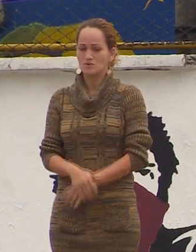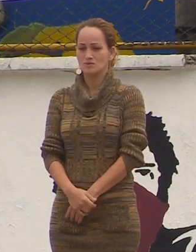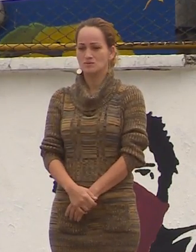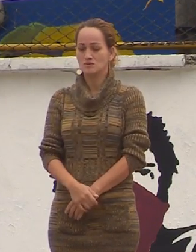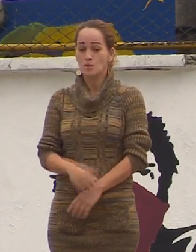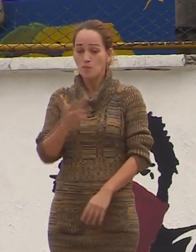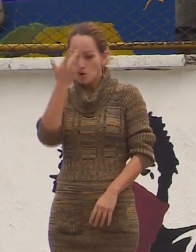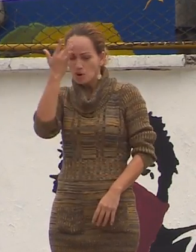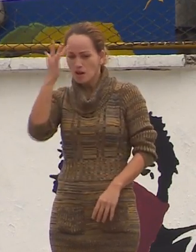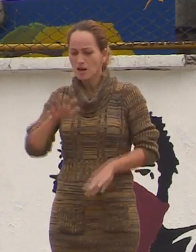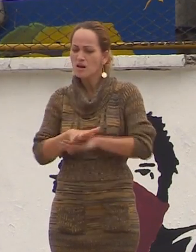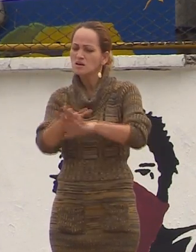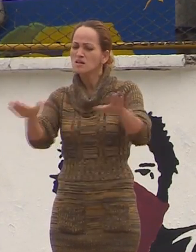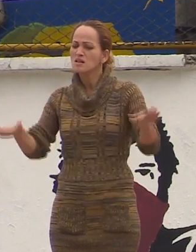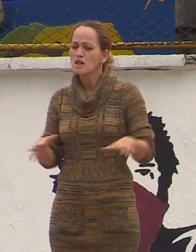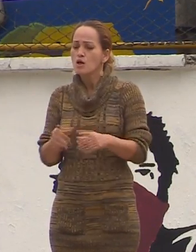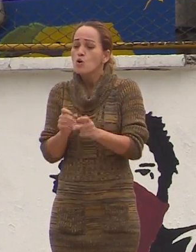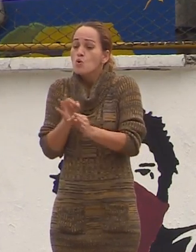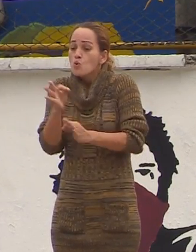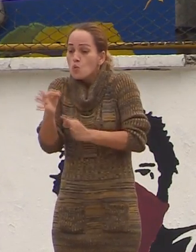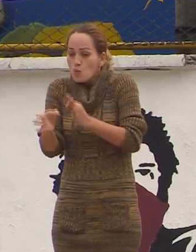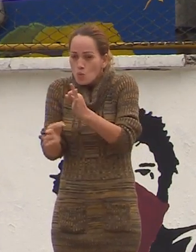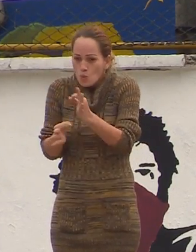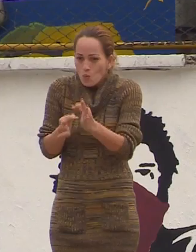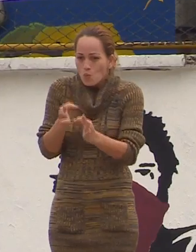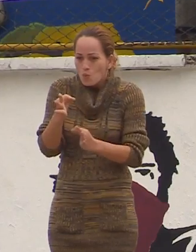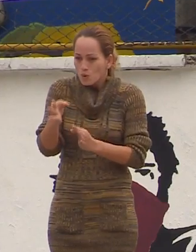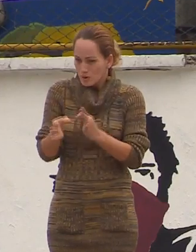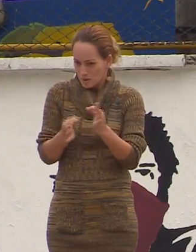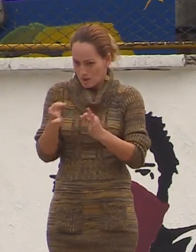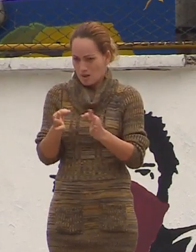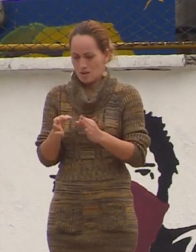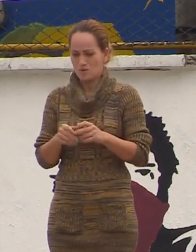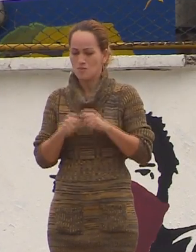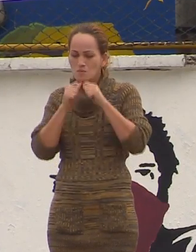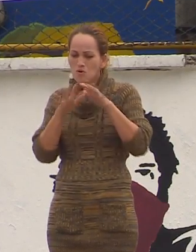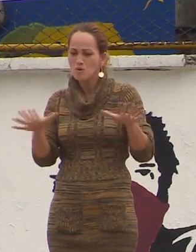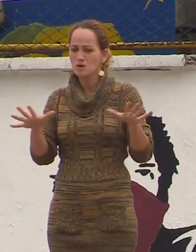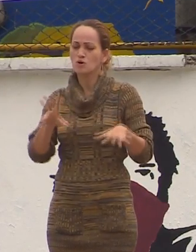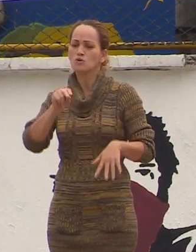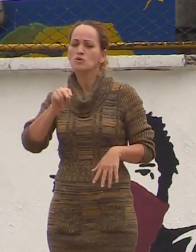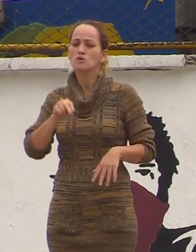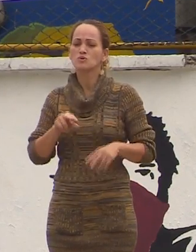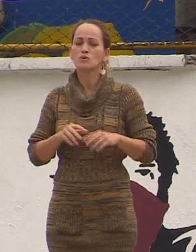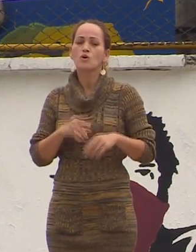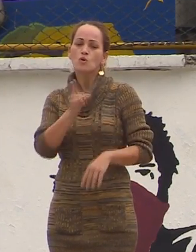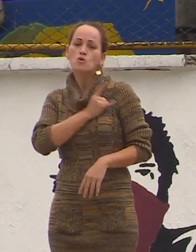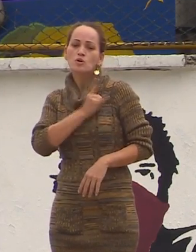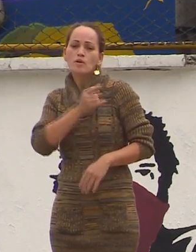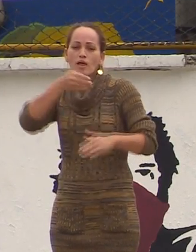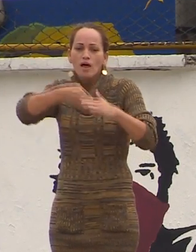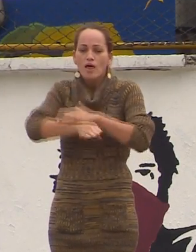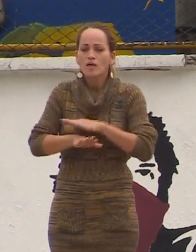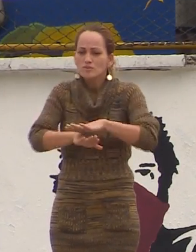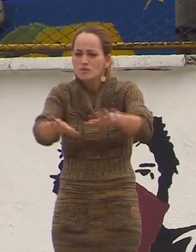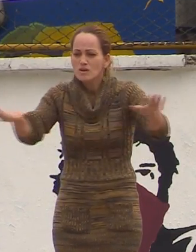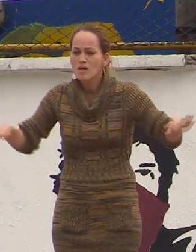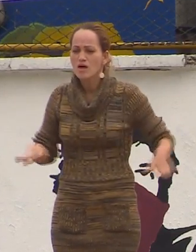lo público. Tenemos que vivir en la universidad, en toda la